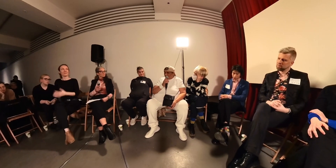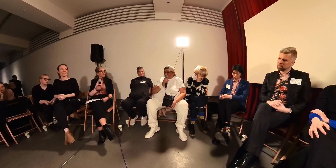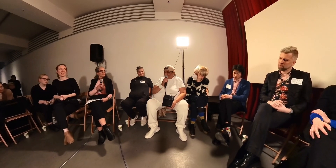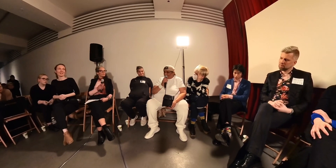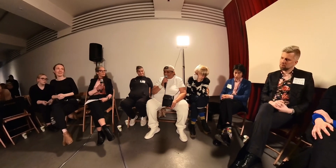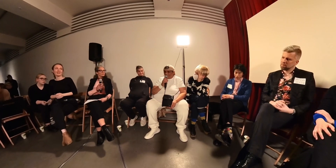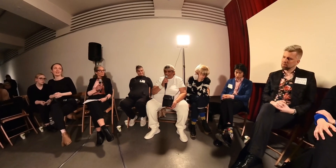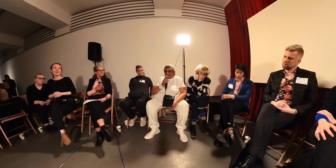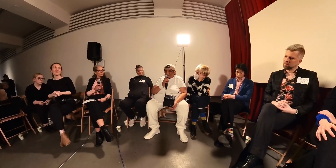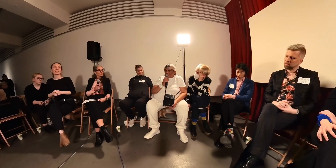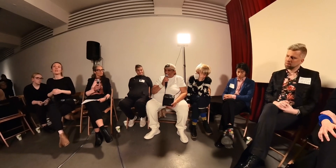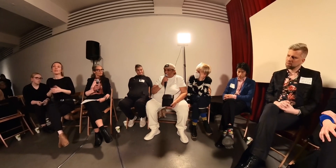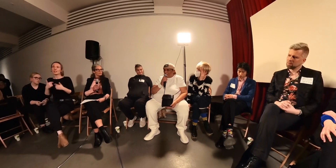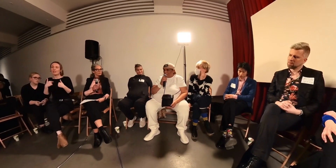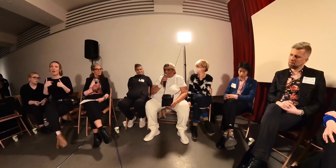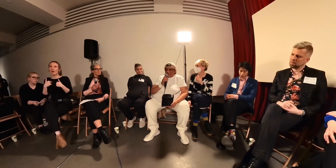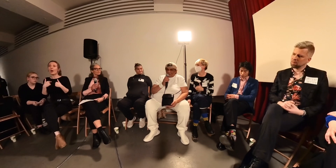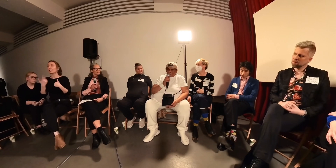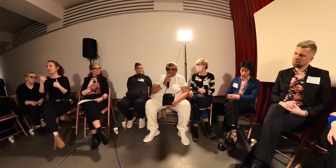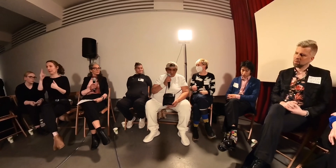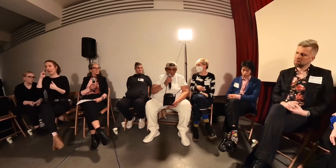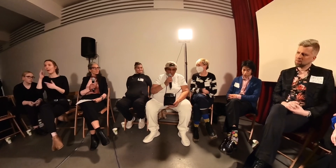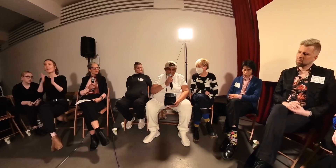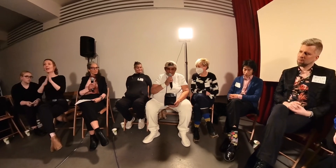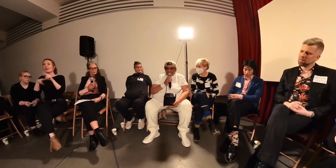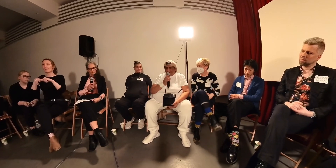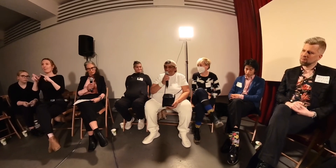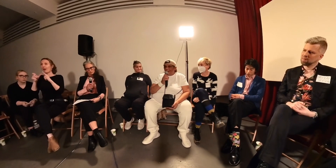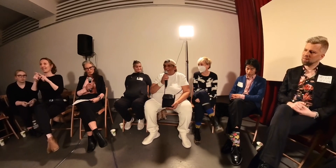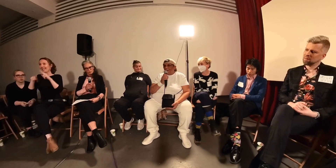poznala Magdu. S Magdou se znám dlouho.